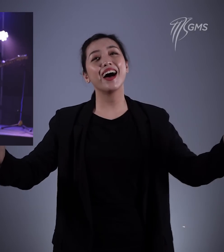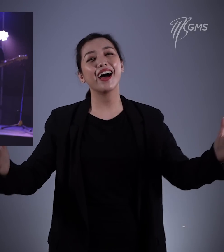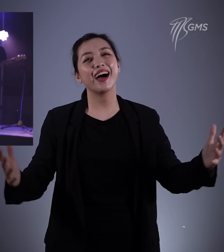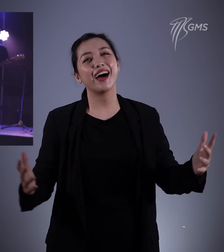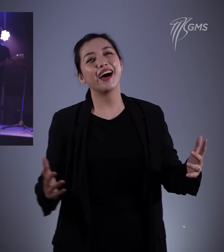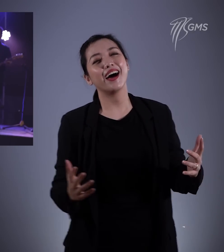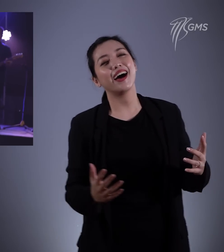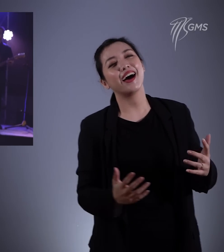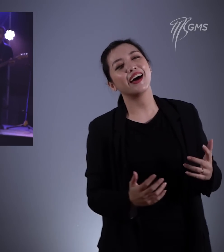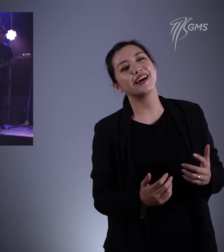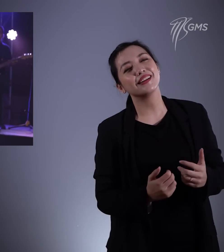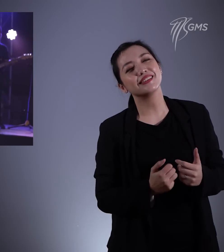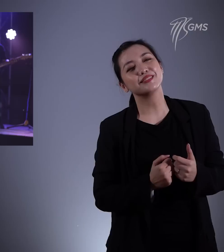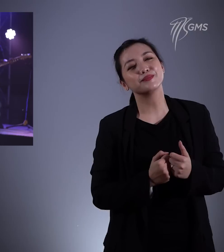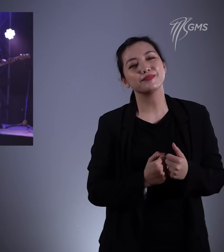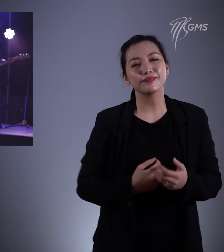diagungkan.